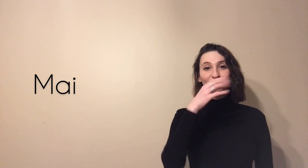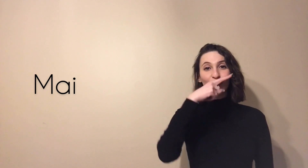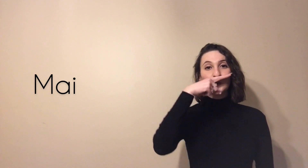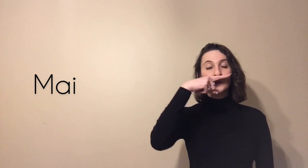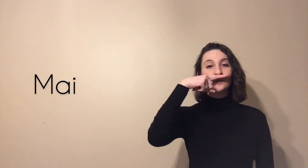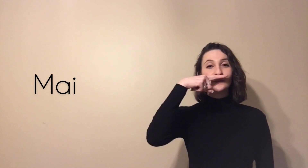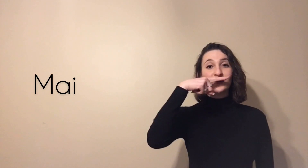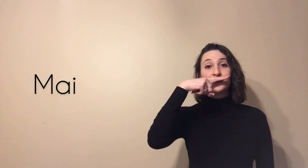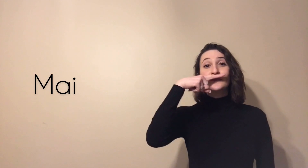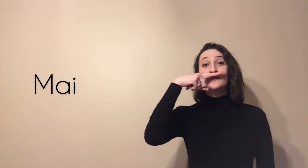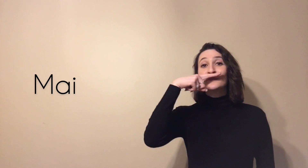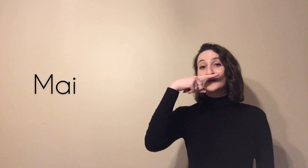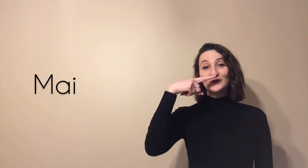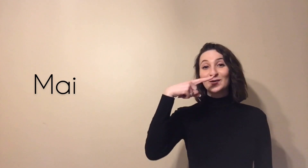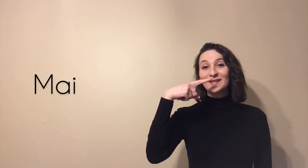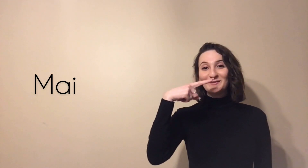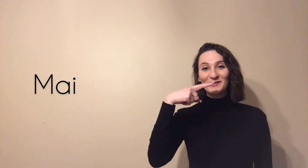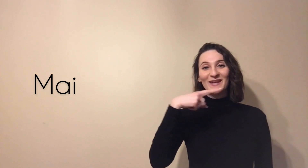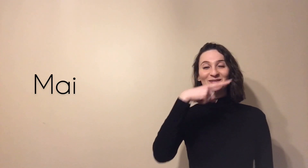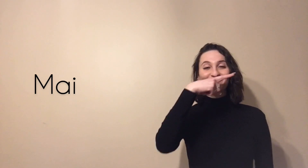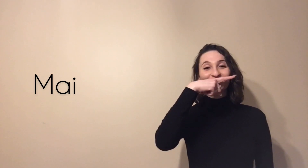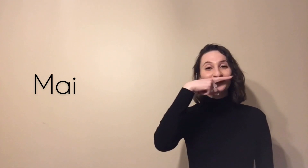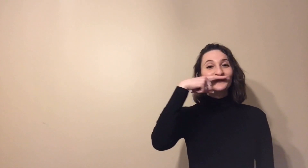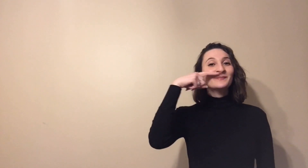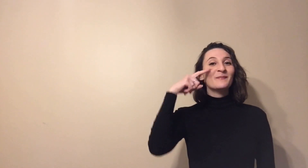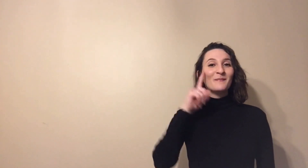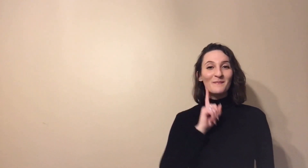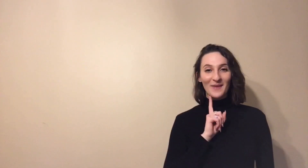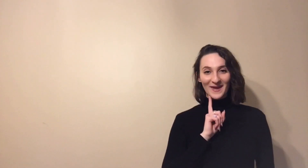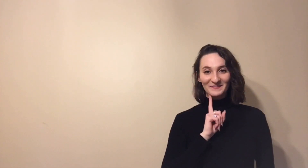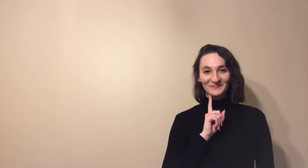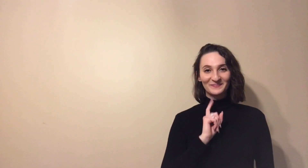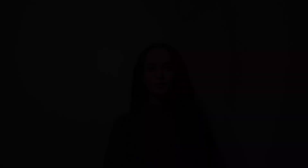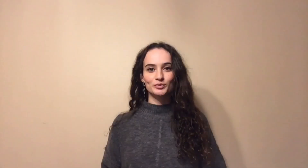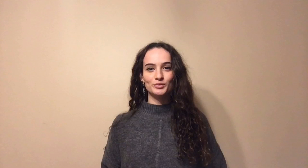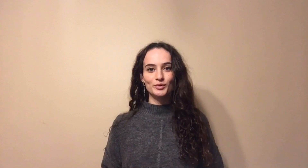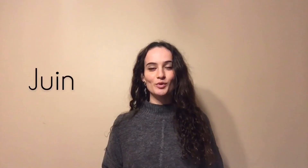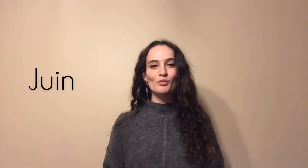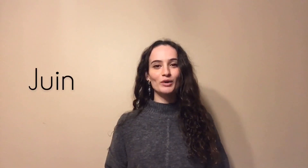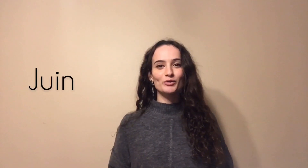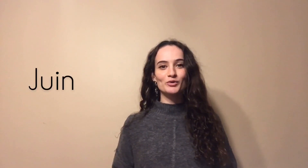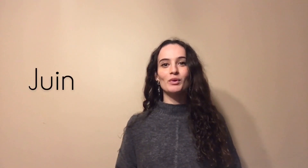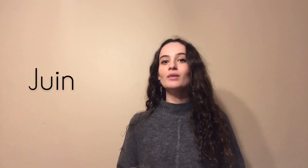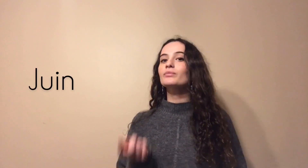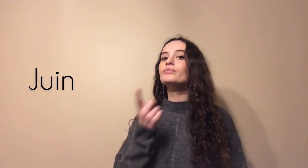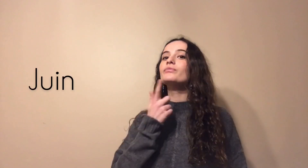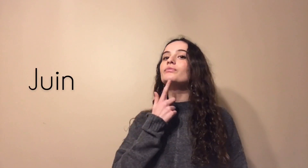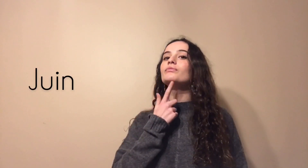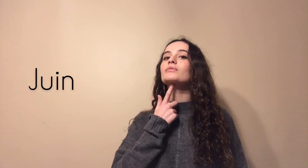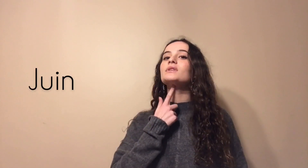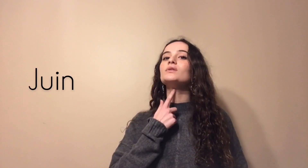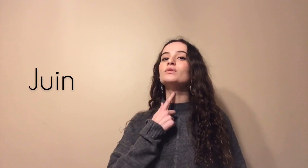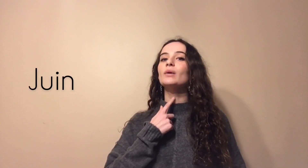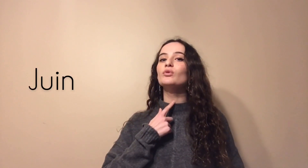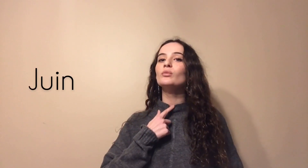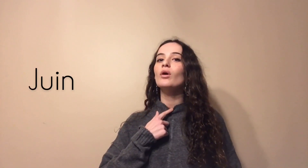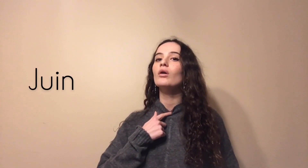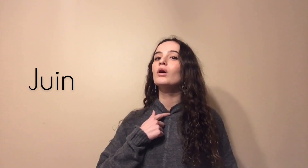coup, vous sentez le muguet. Donc mai. Le mois de juin, c'est tout simplement,